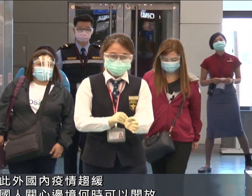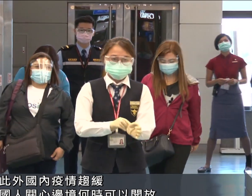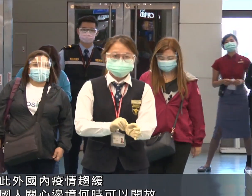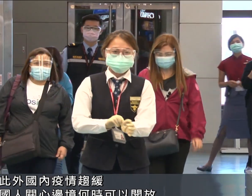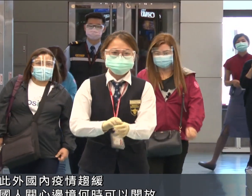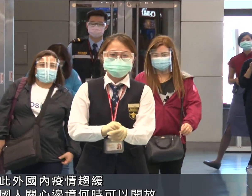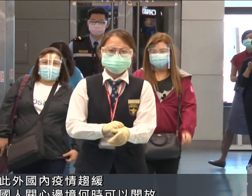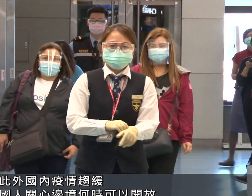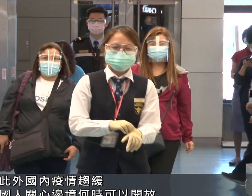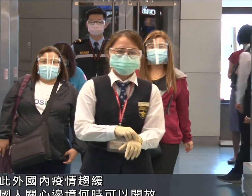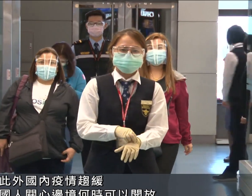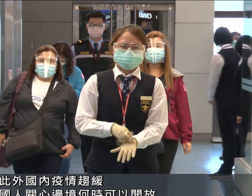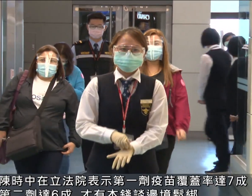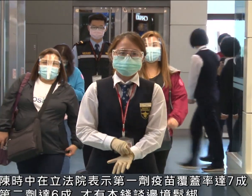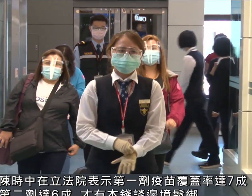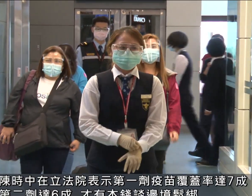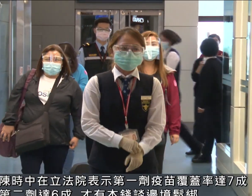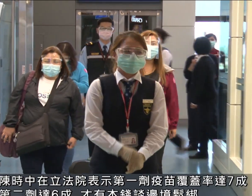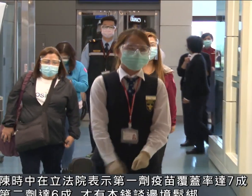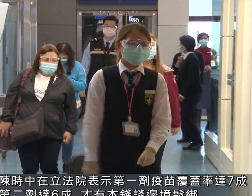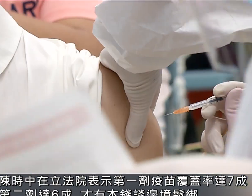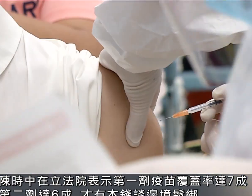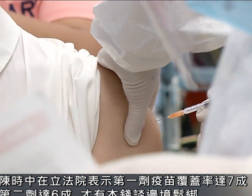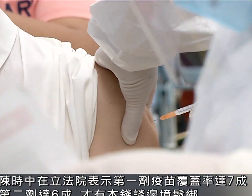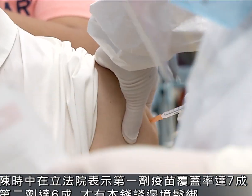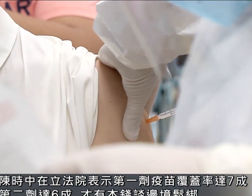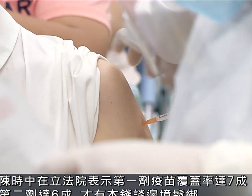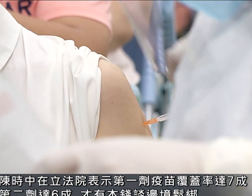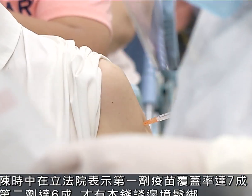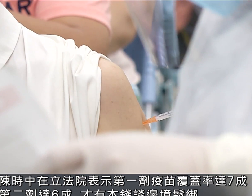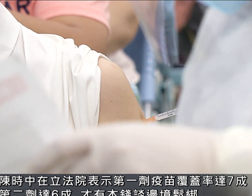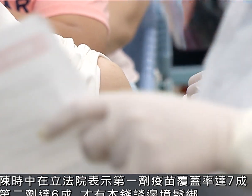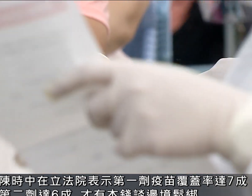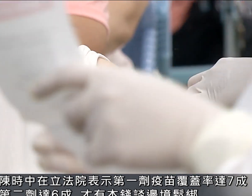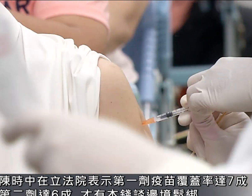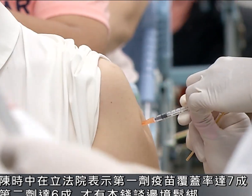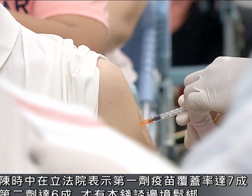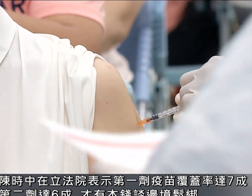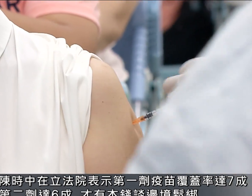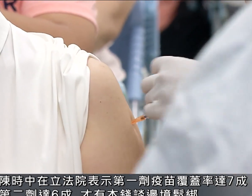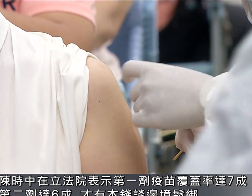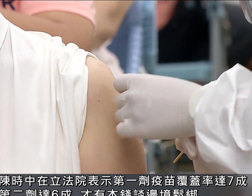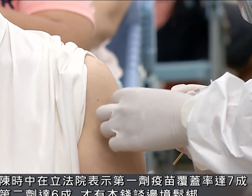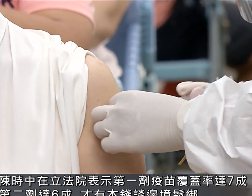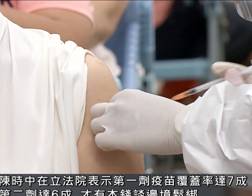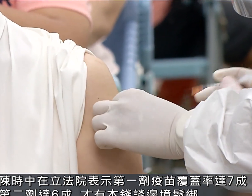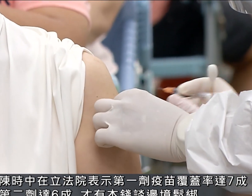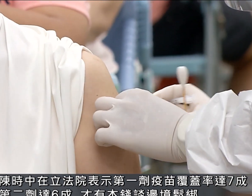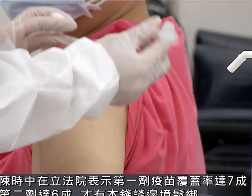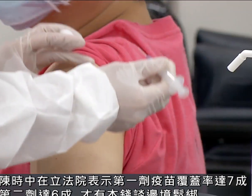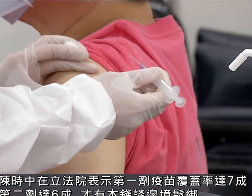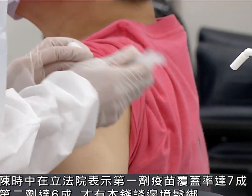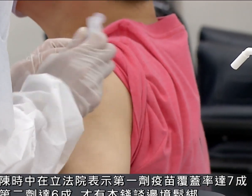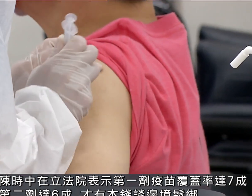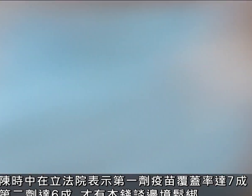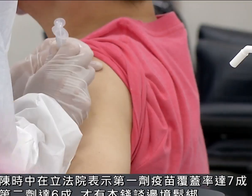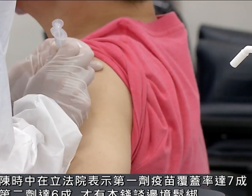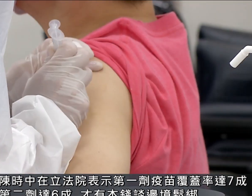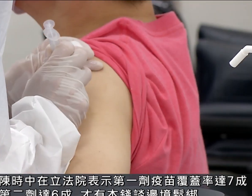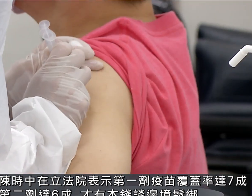边境何时可以开放。陈时中在立法院表示，第一剂疫苗覆盖率达70%，第二剂达60%，才有本钱谈边